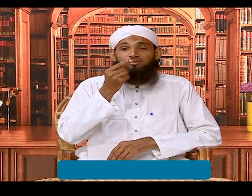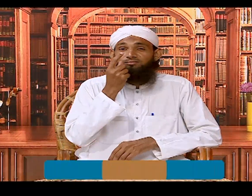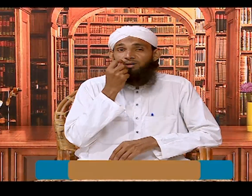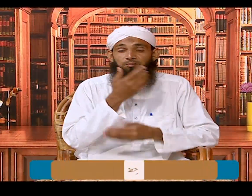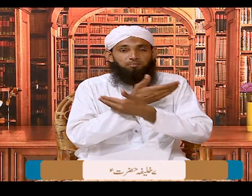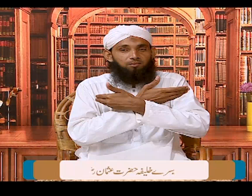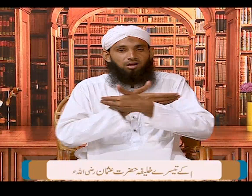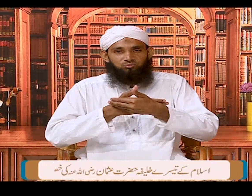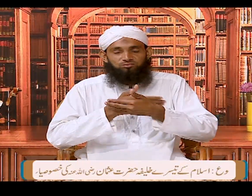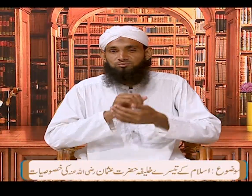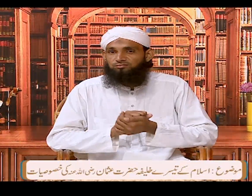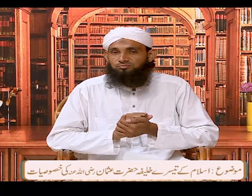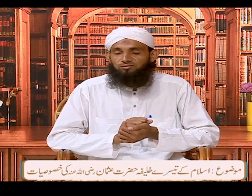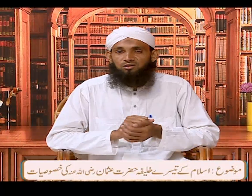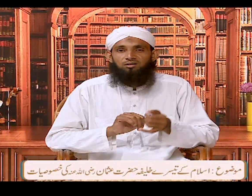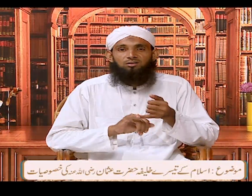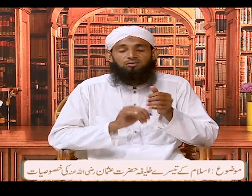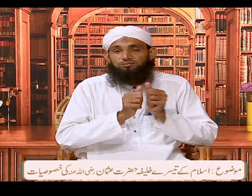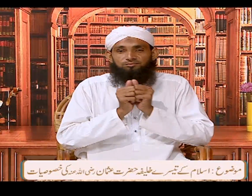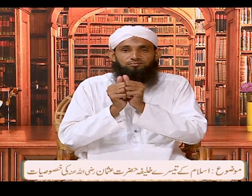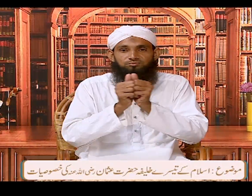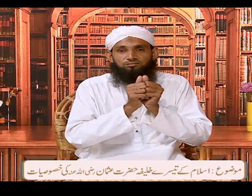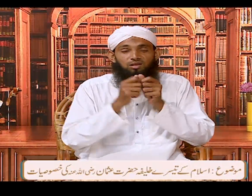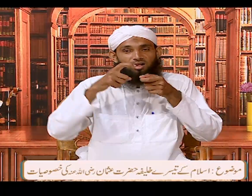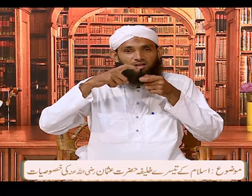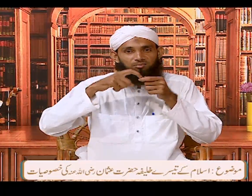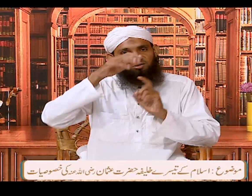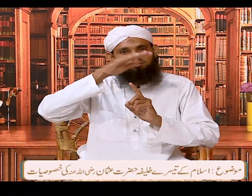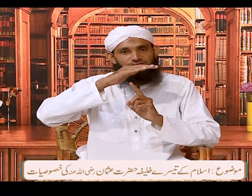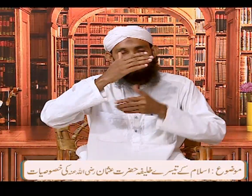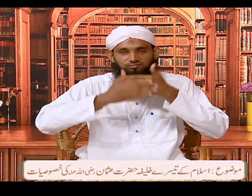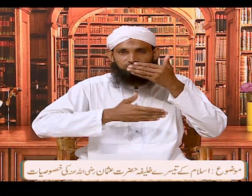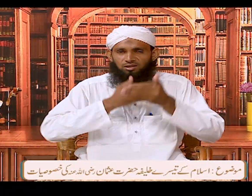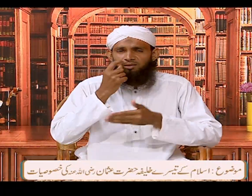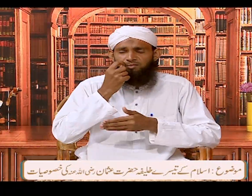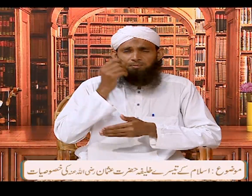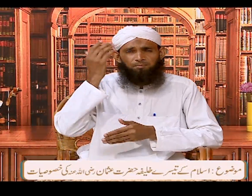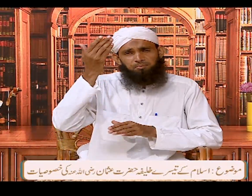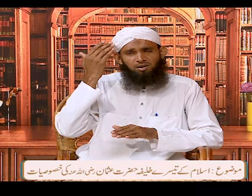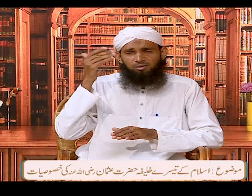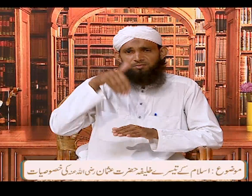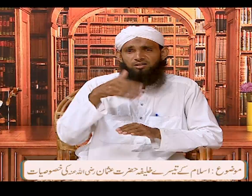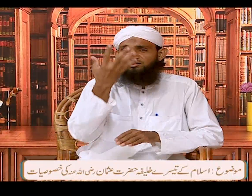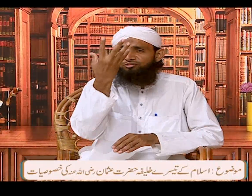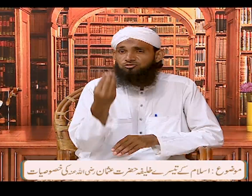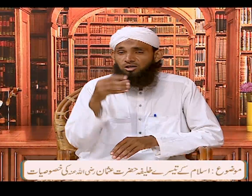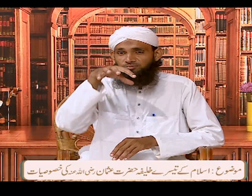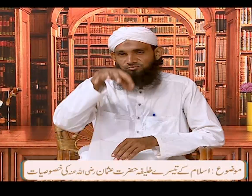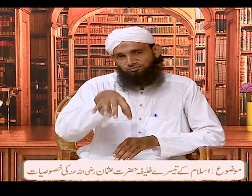ابو قلابہ رضی اللہ عنہ بیان کرتے ہیں، میں ایک مرتبہ ملک شام میں تھا۔ ایک دن میں نے ایک آواز سنی، کوئی پکار رہا